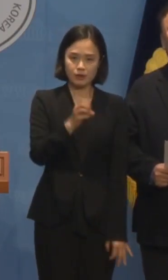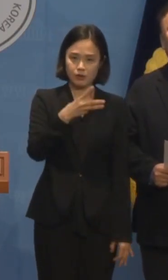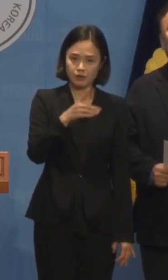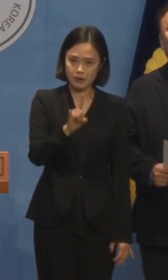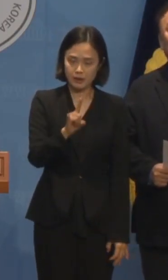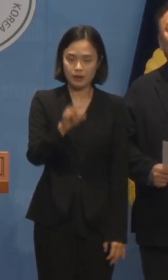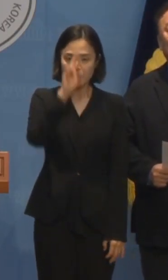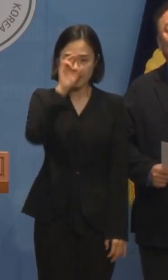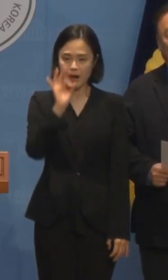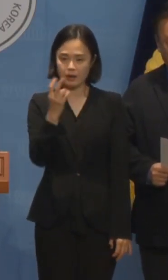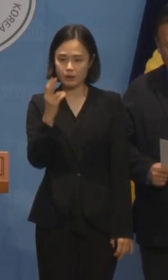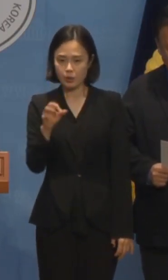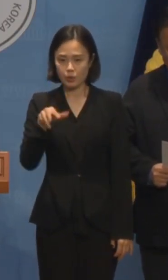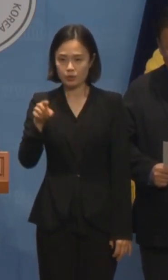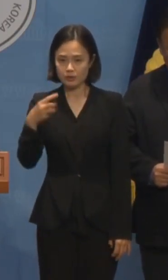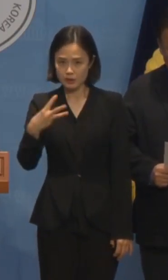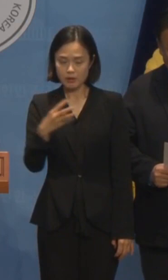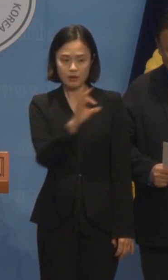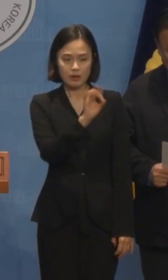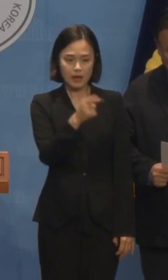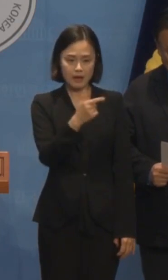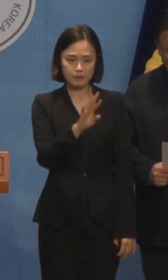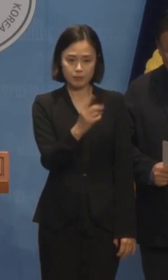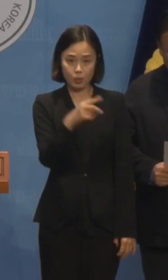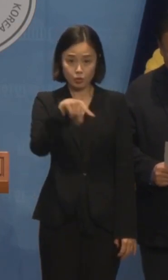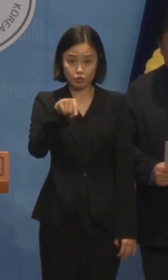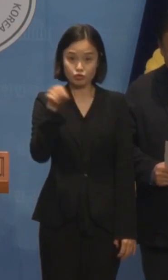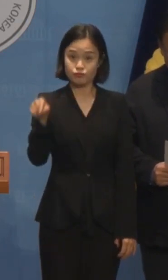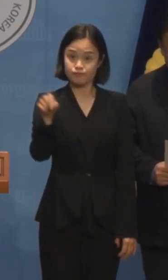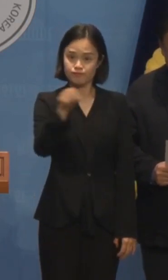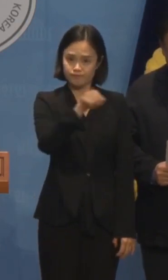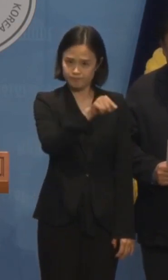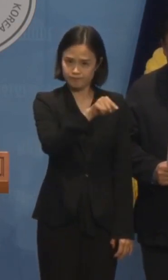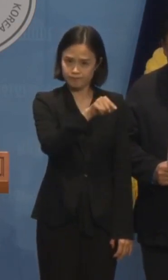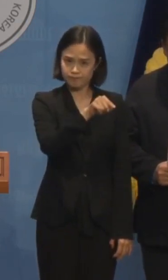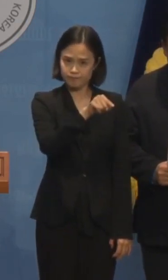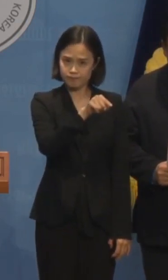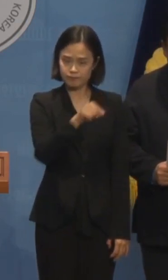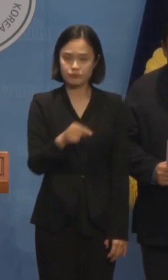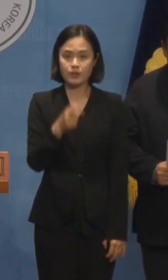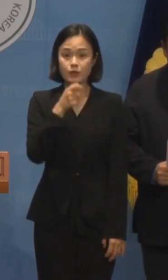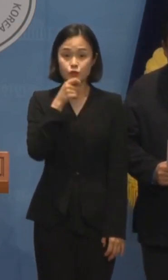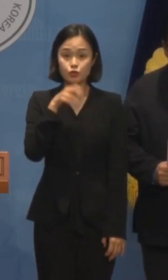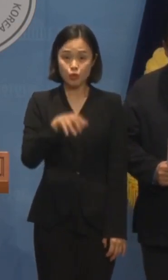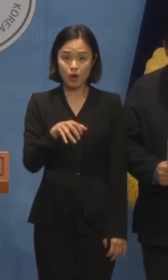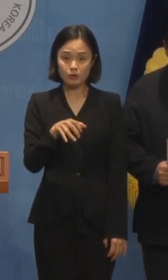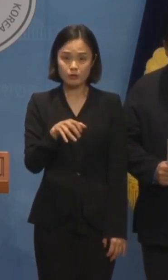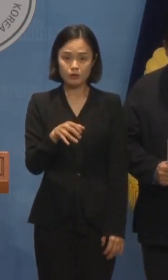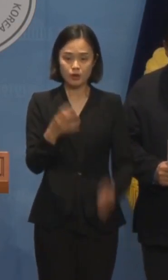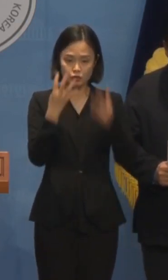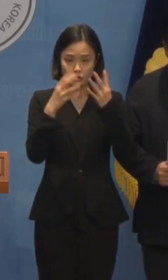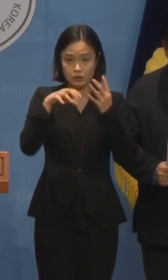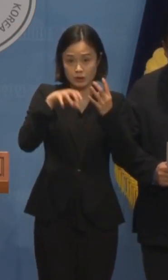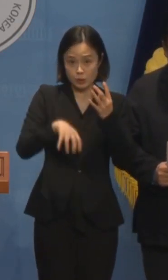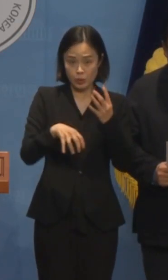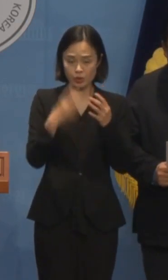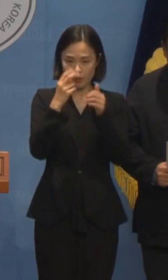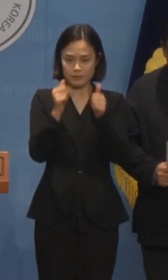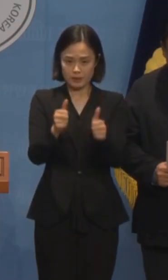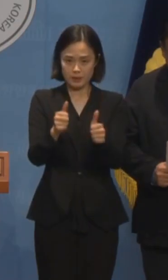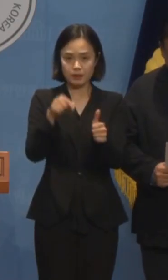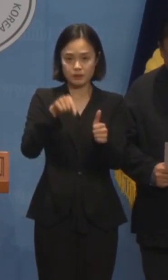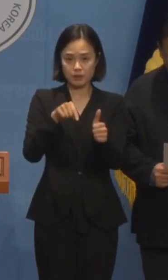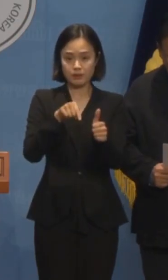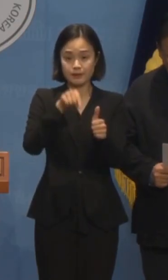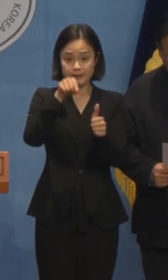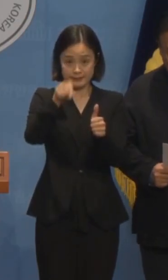등 주요 피고인들이 수원구치소에서 수원검찰청으로 출정한 출정 기록을